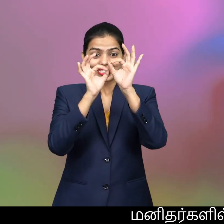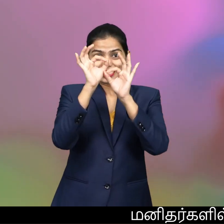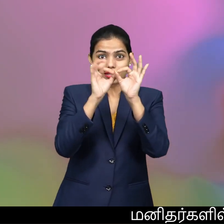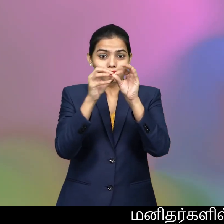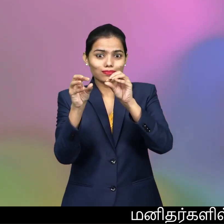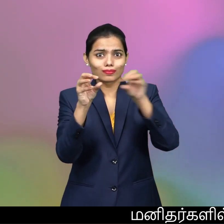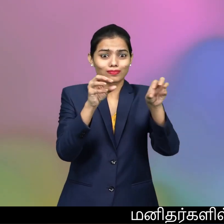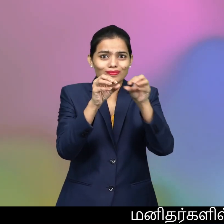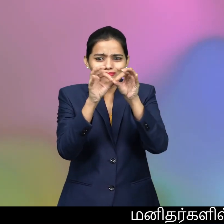மனிதர்களில் உயிரணு பிரிவு.